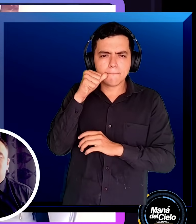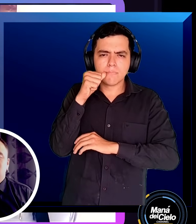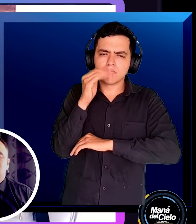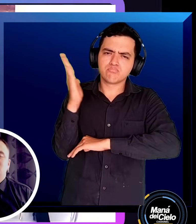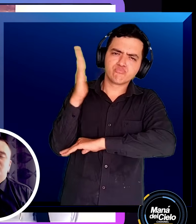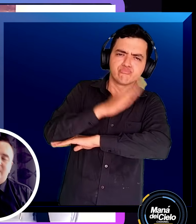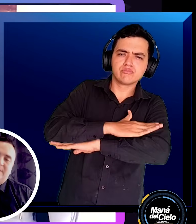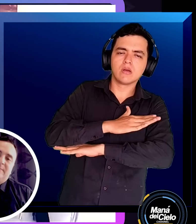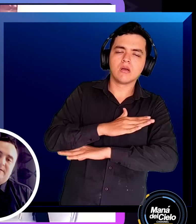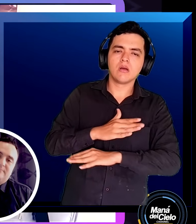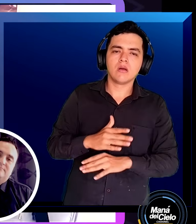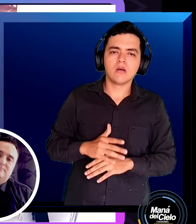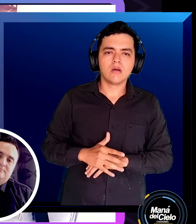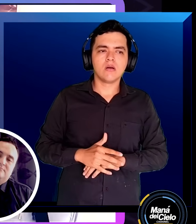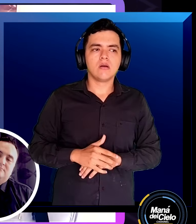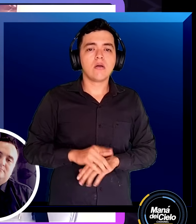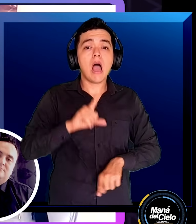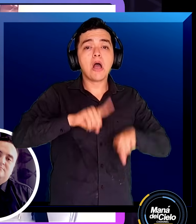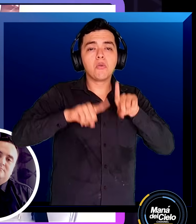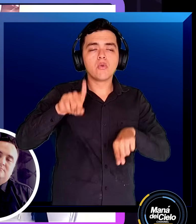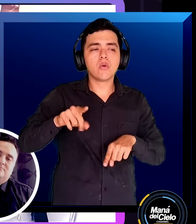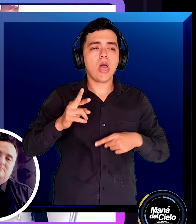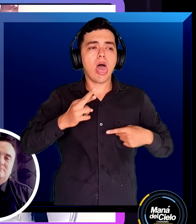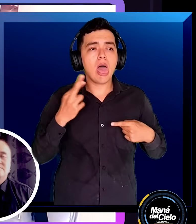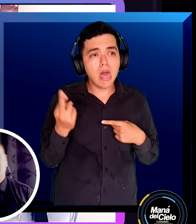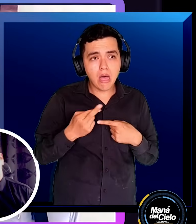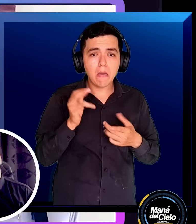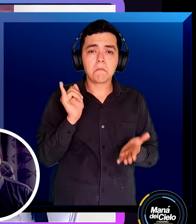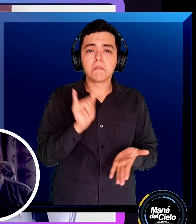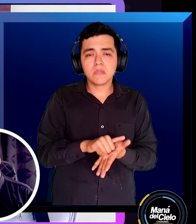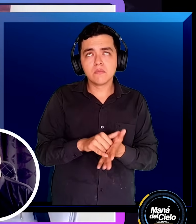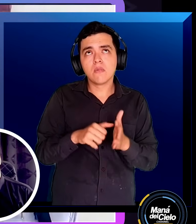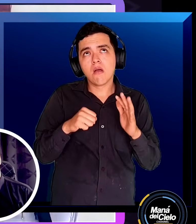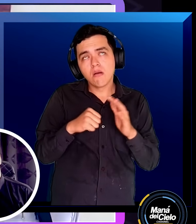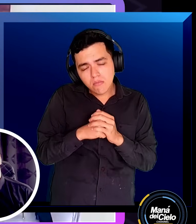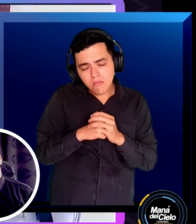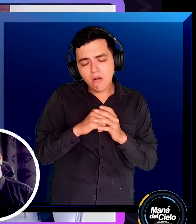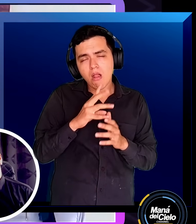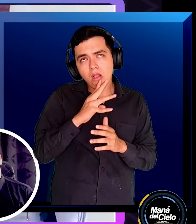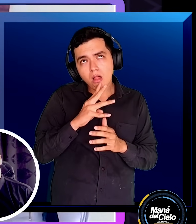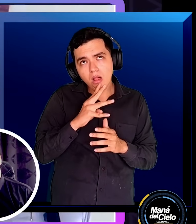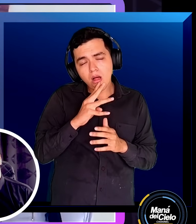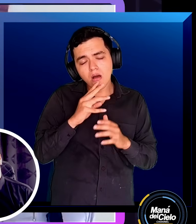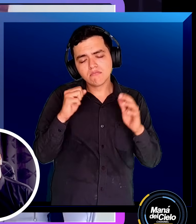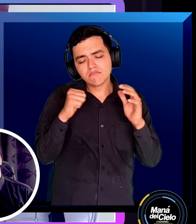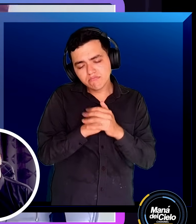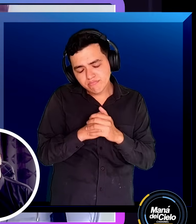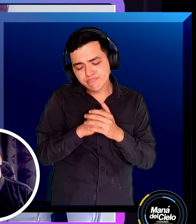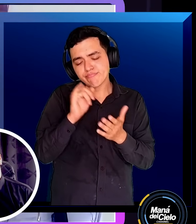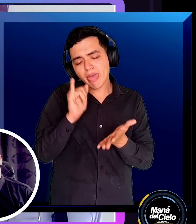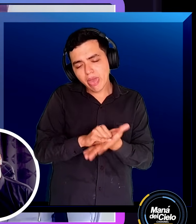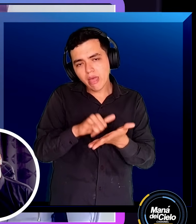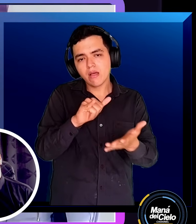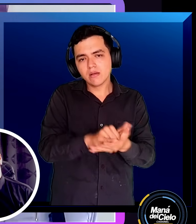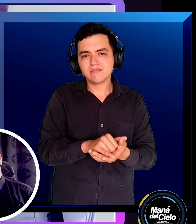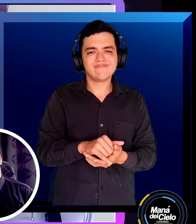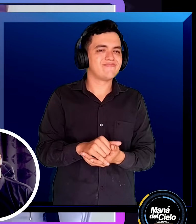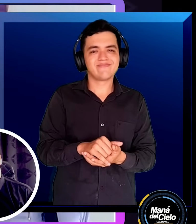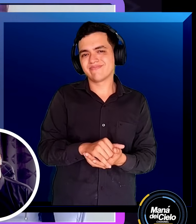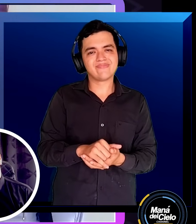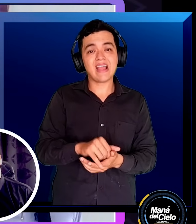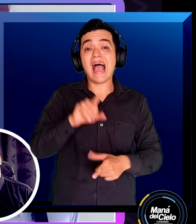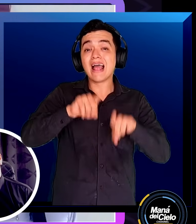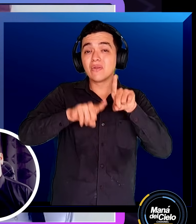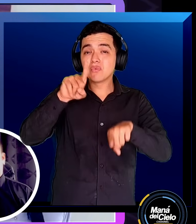el verdadero ayuno libera, transforma, cambia, trae bendición y trae resultados. ¿Cuánto lo creen esta mañana? Levanten